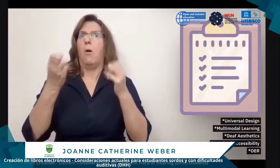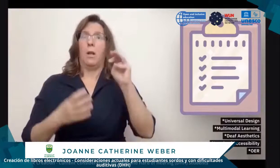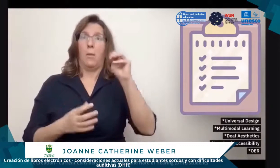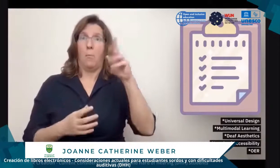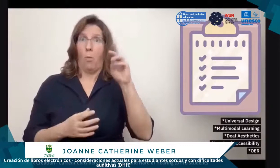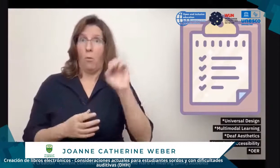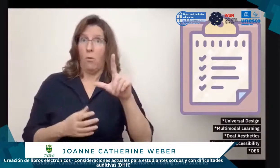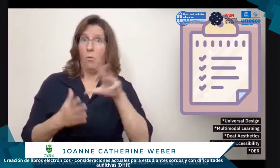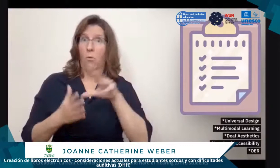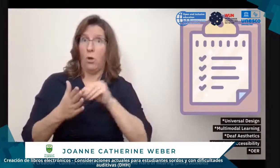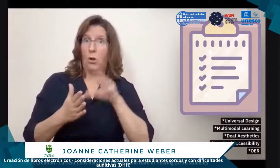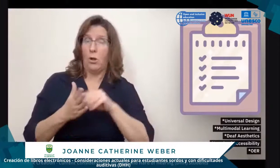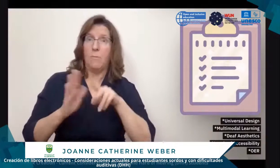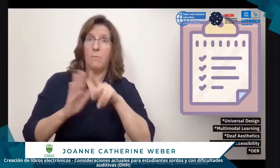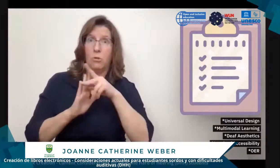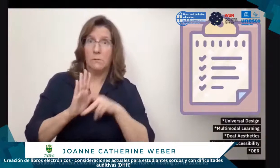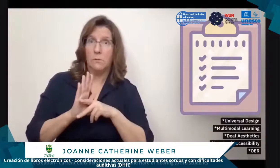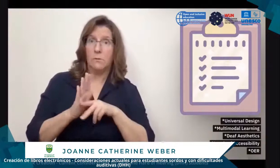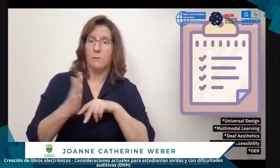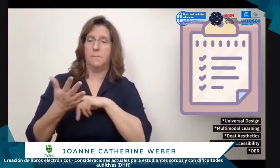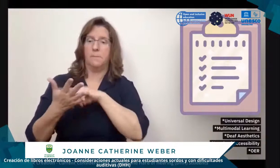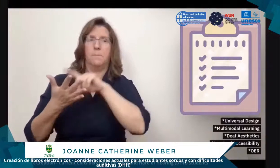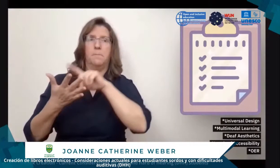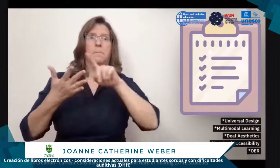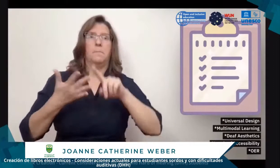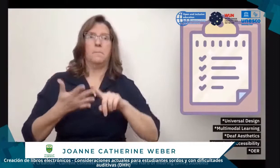principios del aprendizaje multimodal,